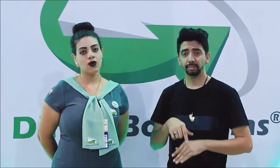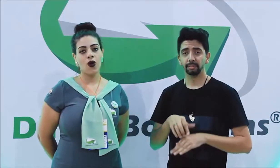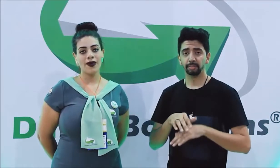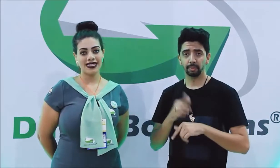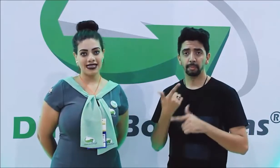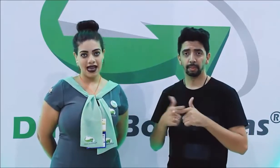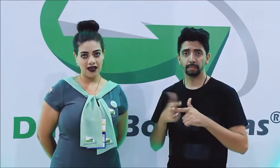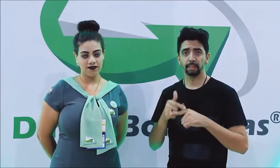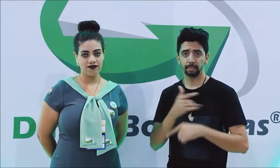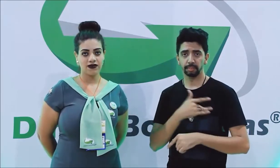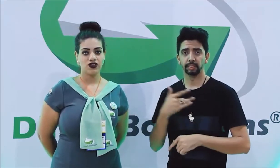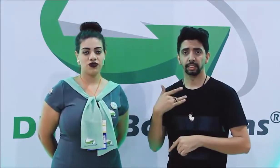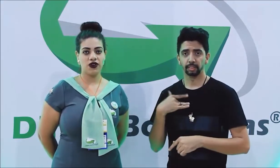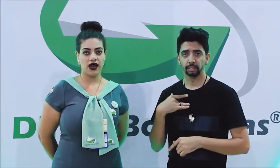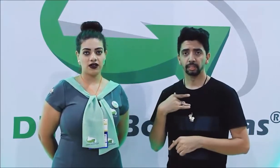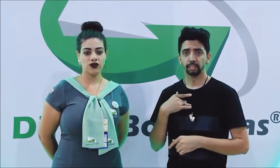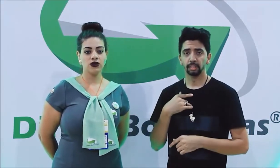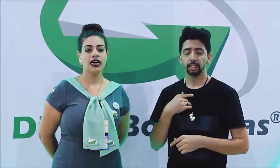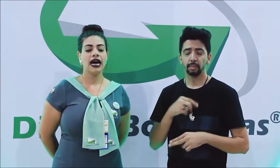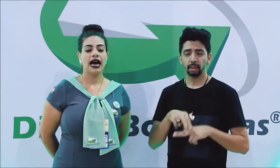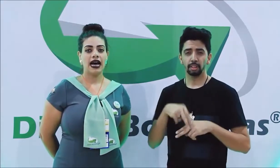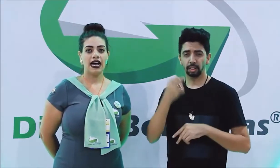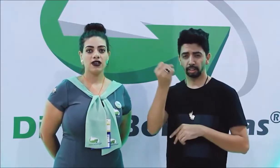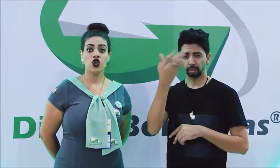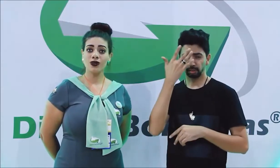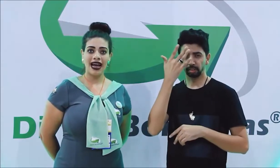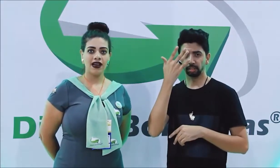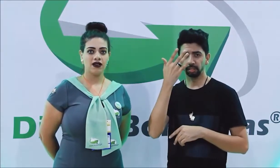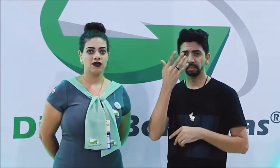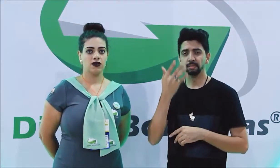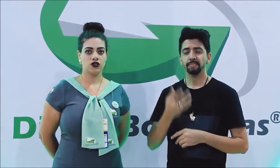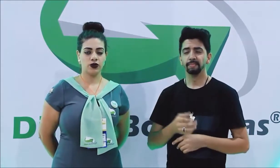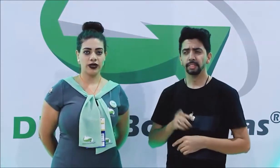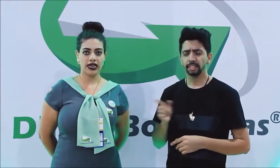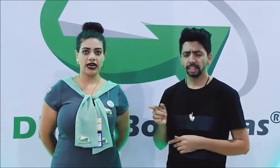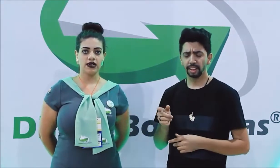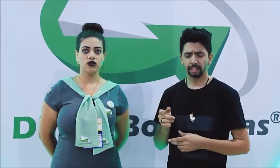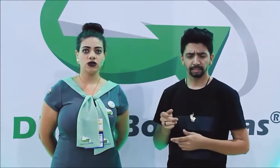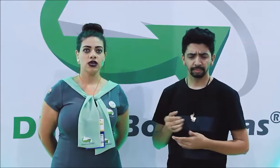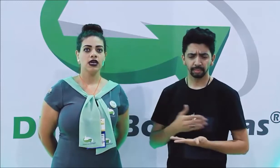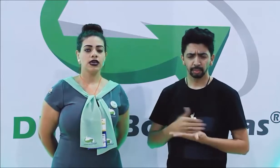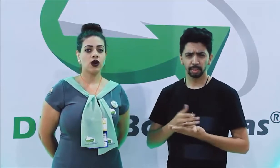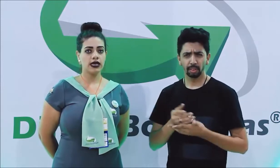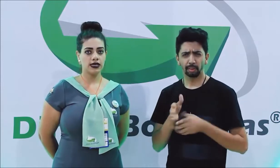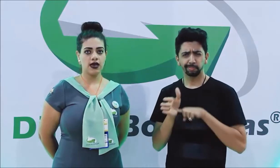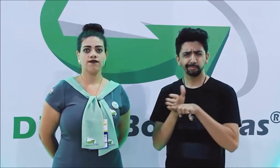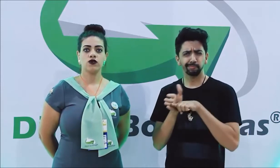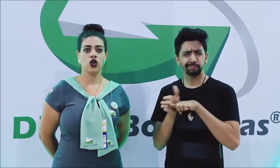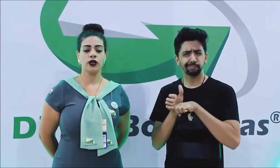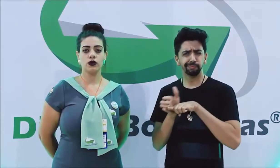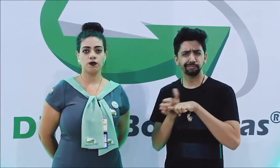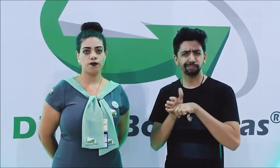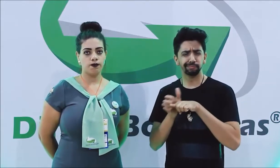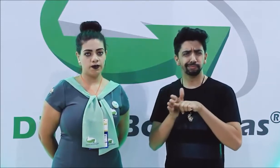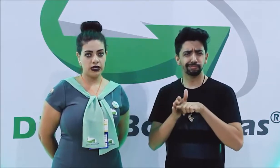eu comecei, de fato, a sondar sobre o mercado e conhecer sobre os